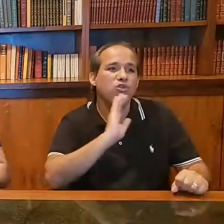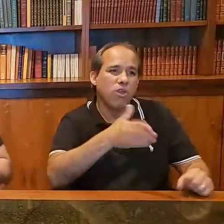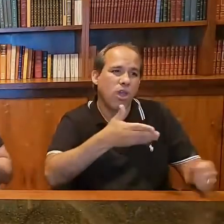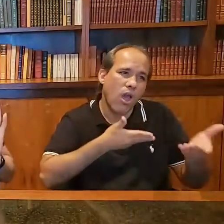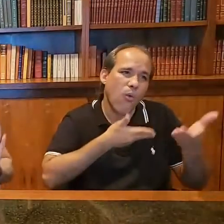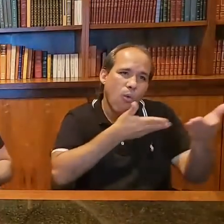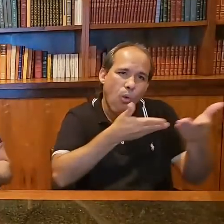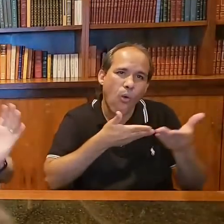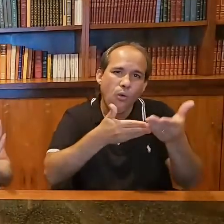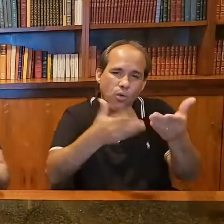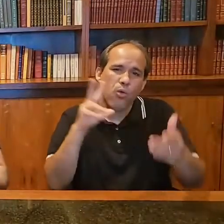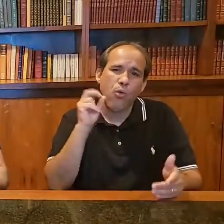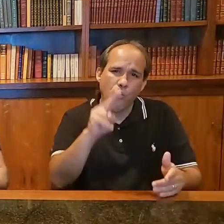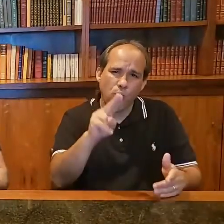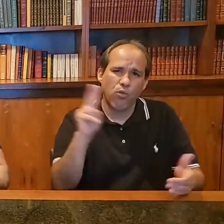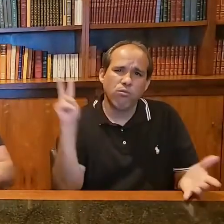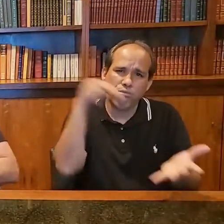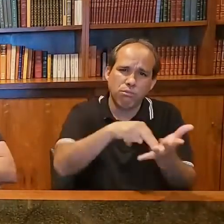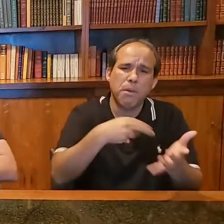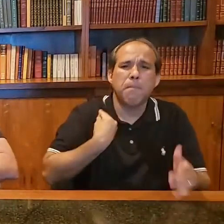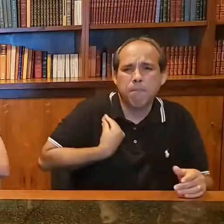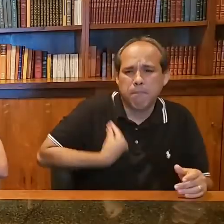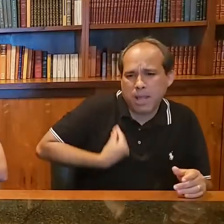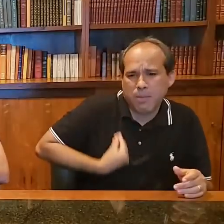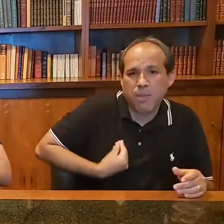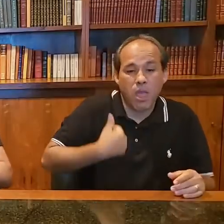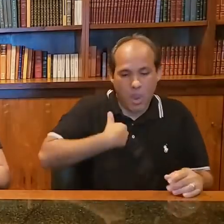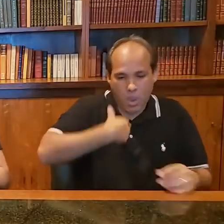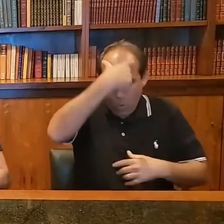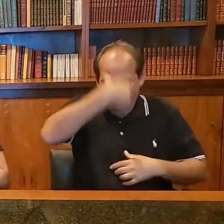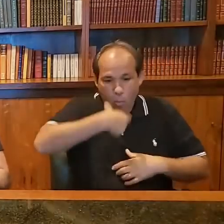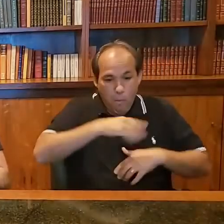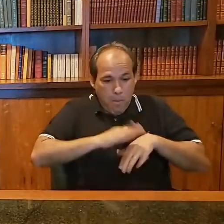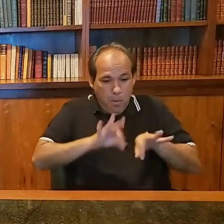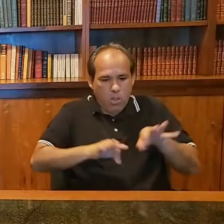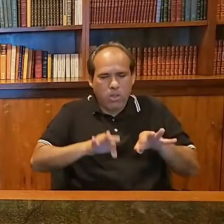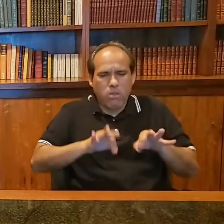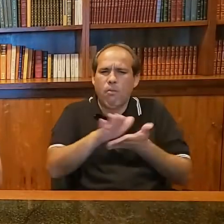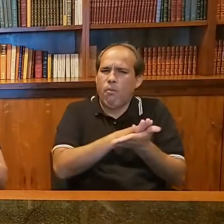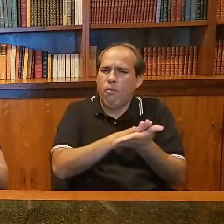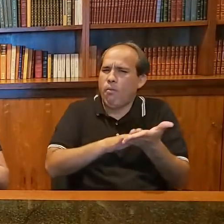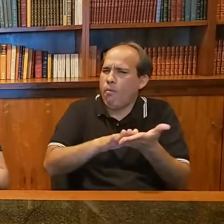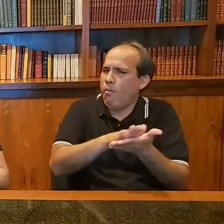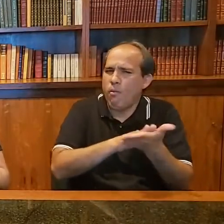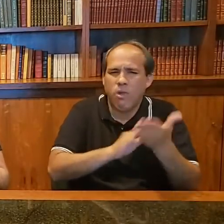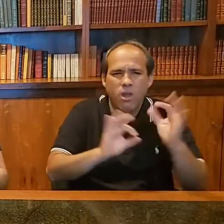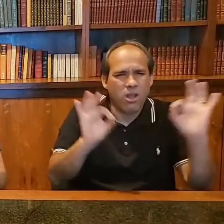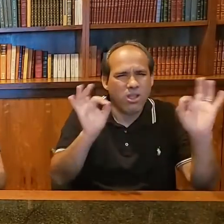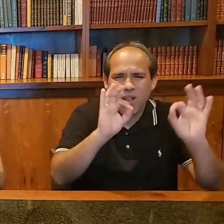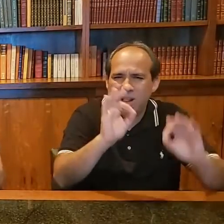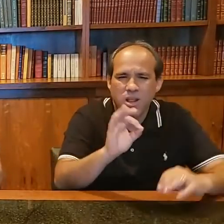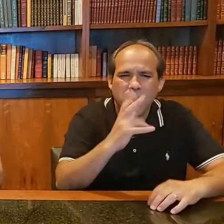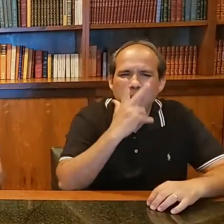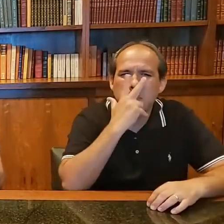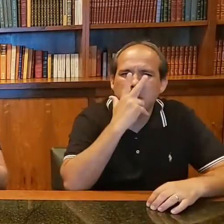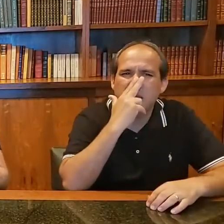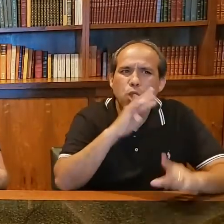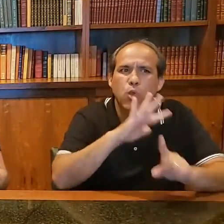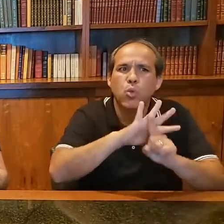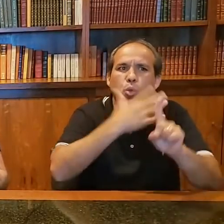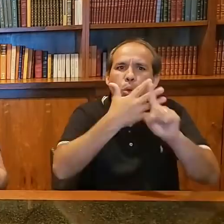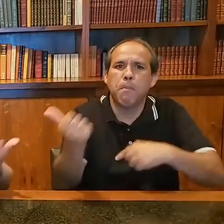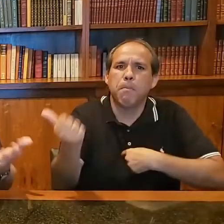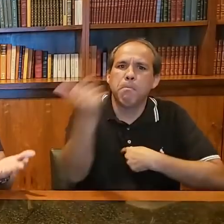eu participar como um motociclista. Tá? Não estou organizando nada. Tá? A previsão ali é ter pelo menos o dobro